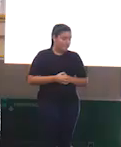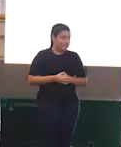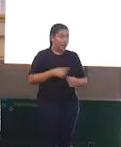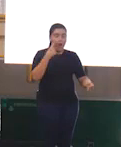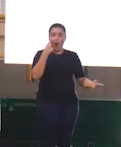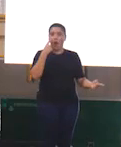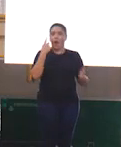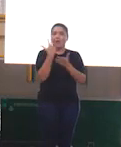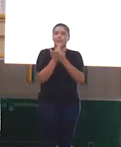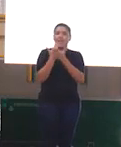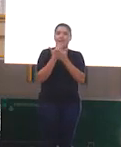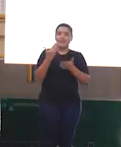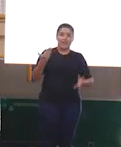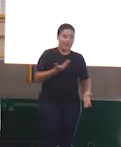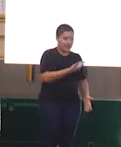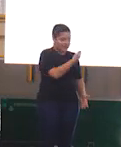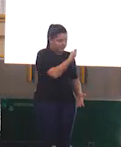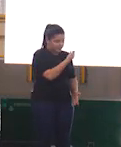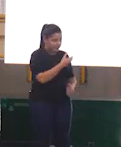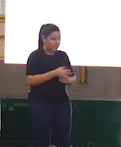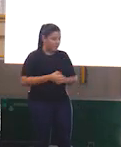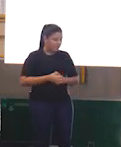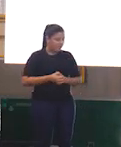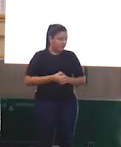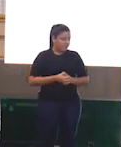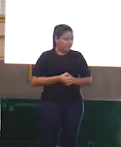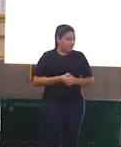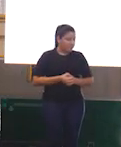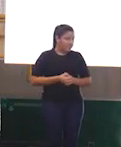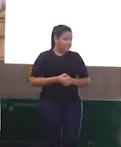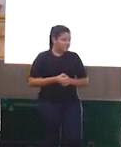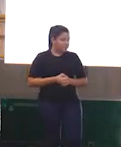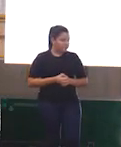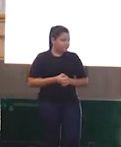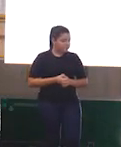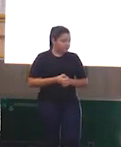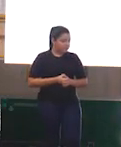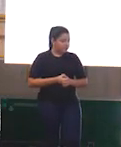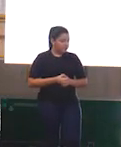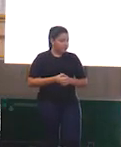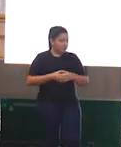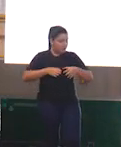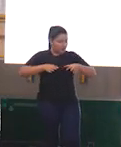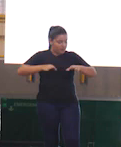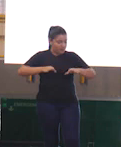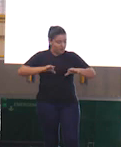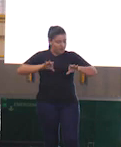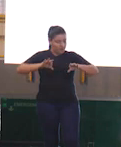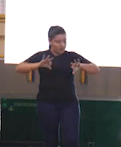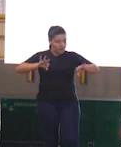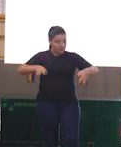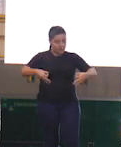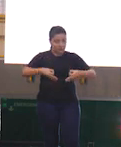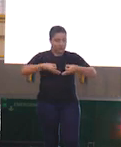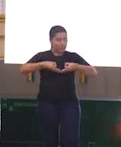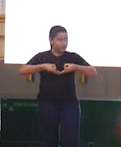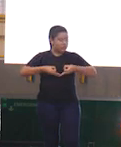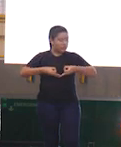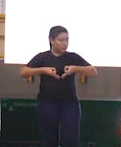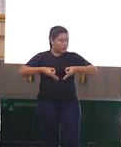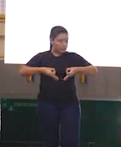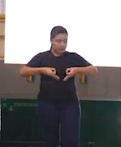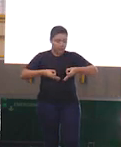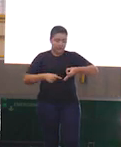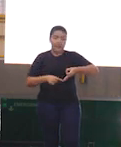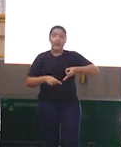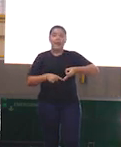E aí, gente, você vê uma estrutura em recorte, né? Como falei para vocês, na camada mais baixa aqui, temos quem? Temos os